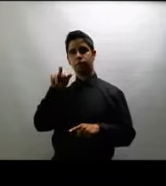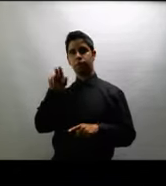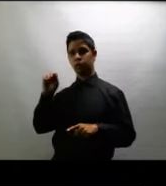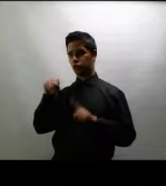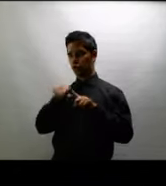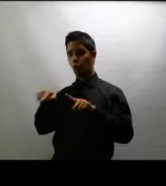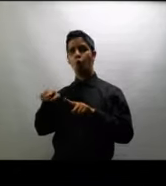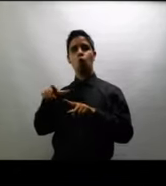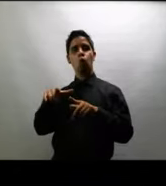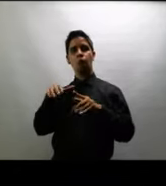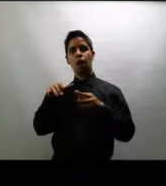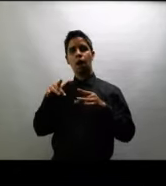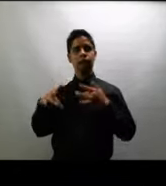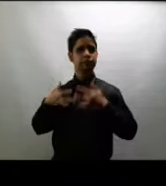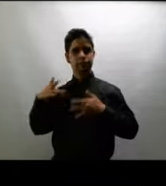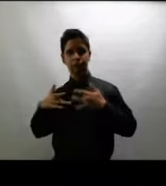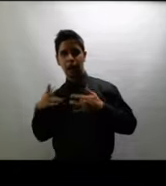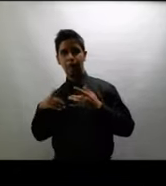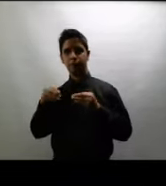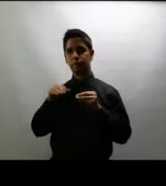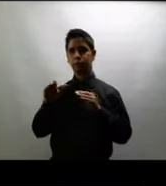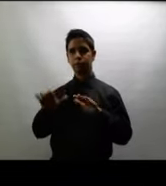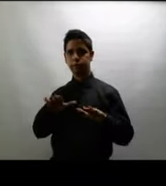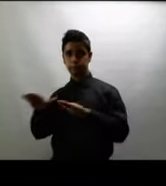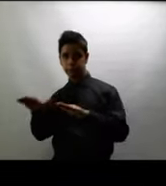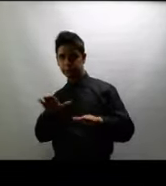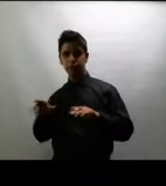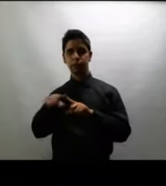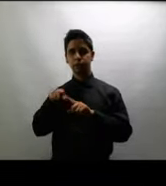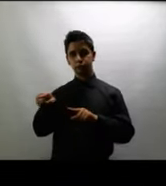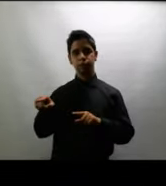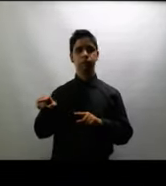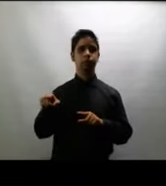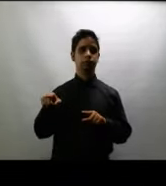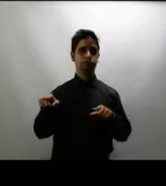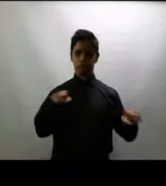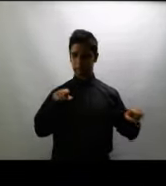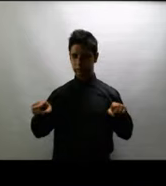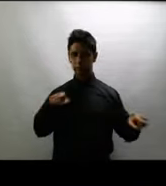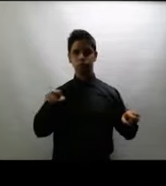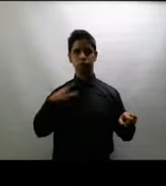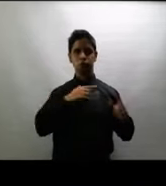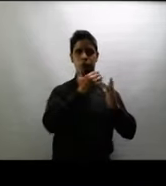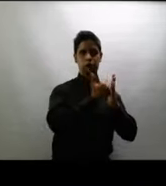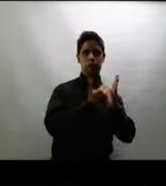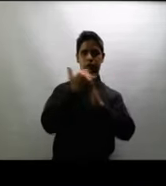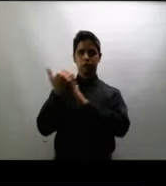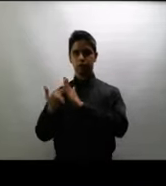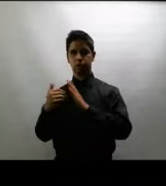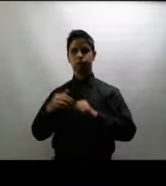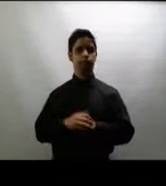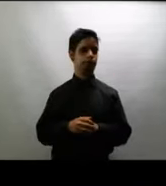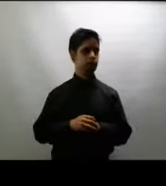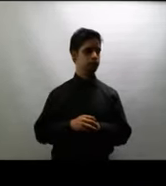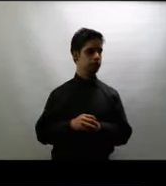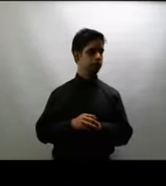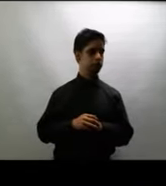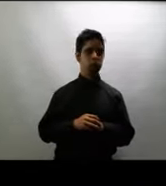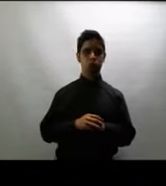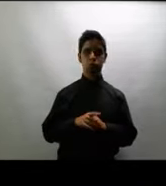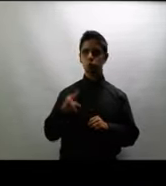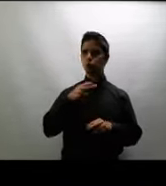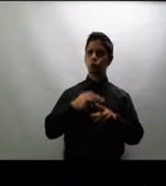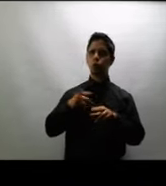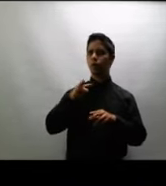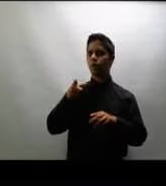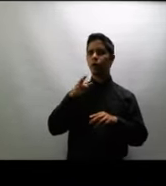de café y pongo las canciones claritas, las suavitas en el café con leche y otro. Todavía el nombre de café, y me dice, ¿cómo le vayamos a llamar a la banda? Yo no